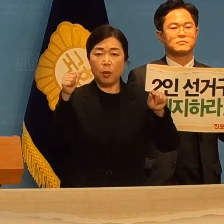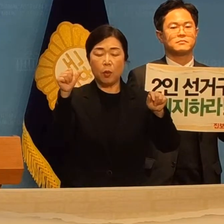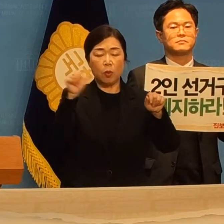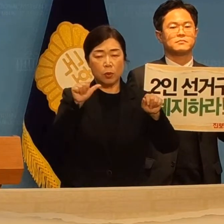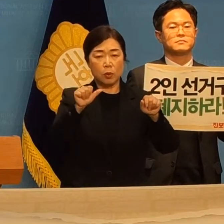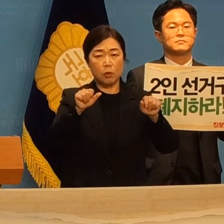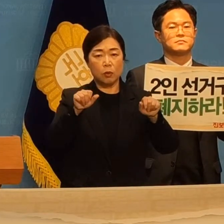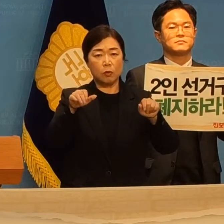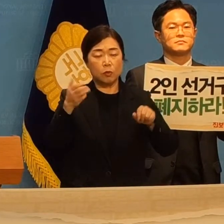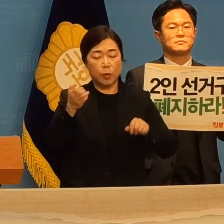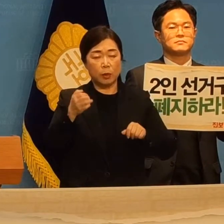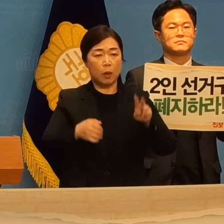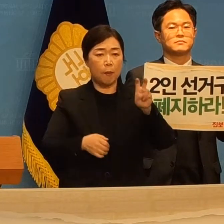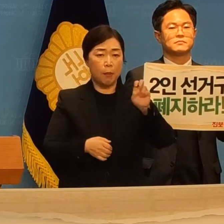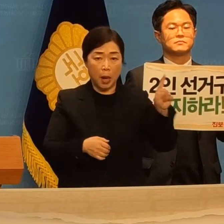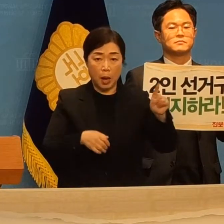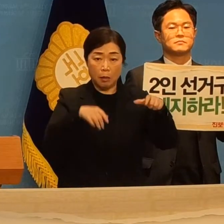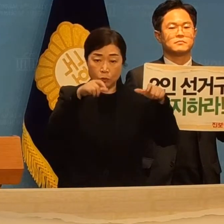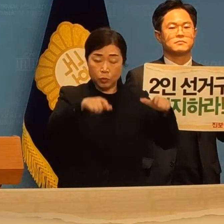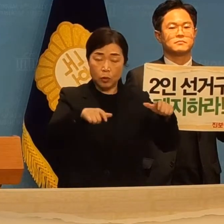마 선거구는 7만